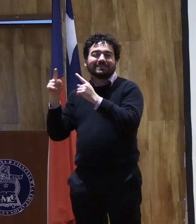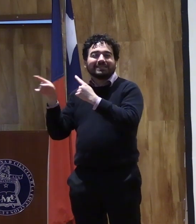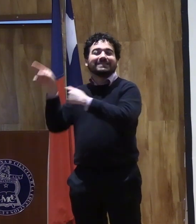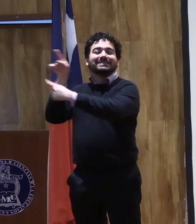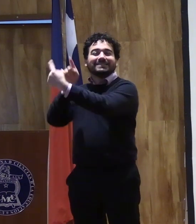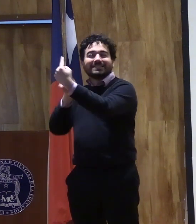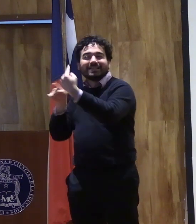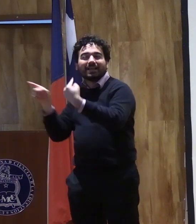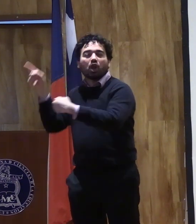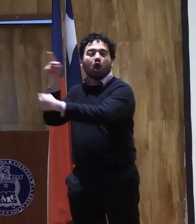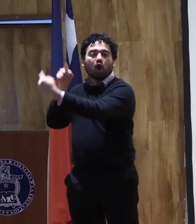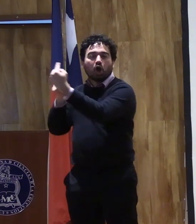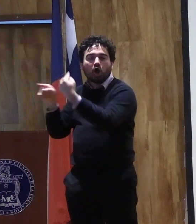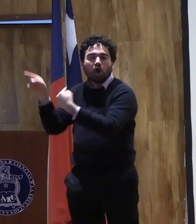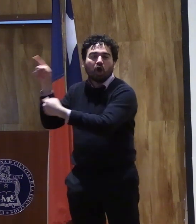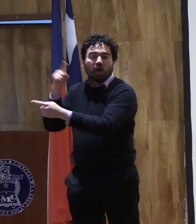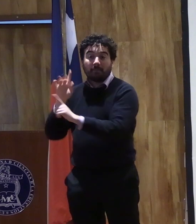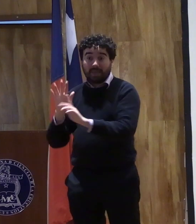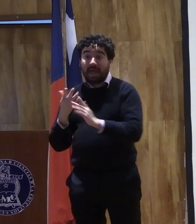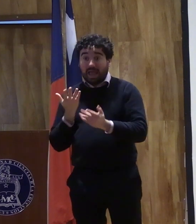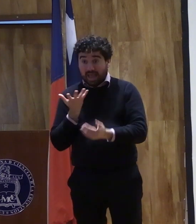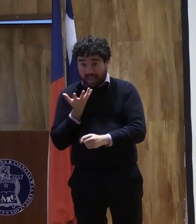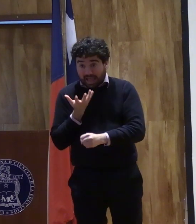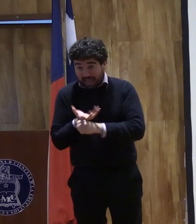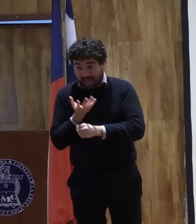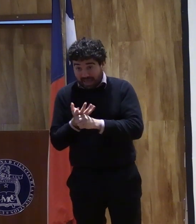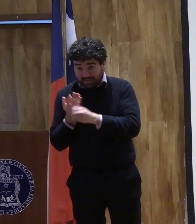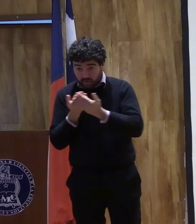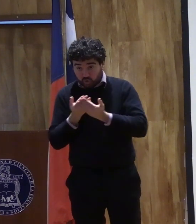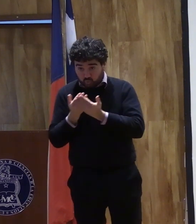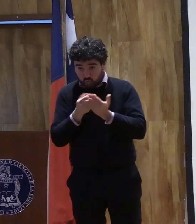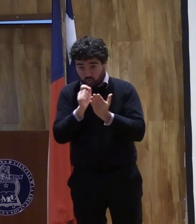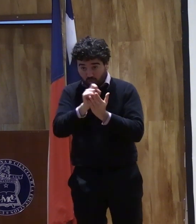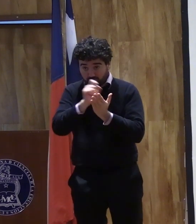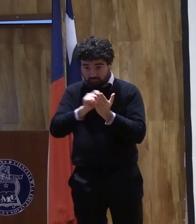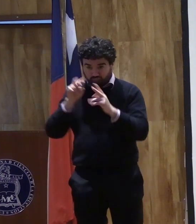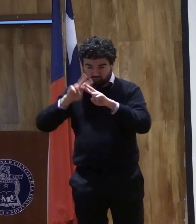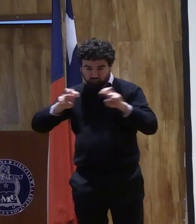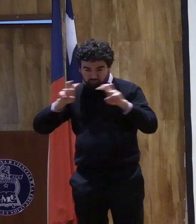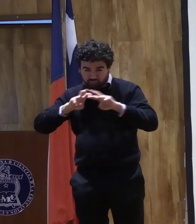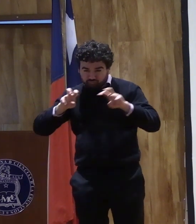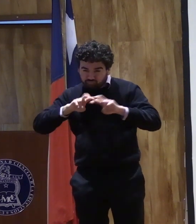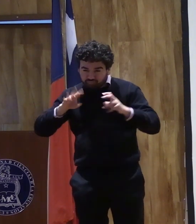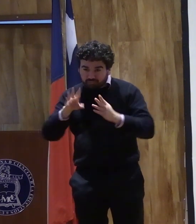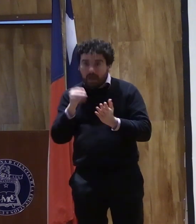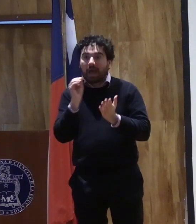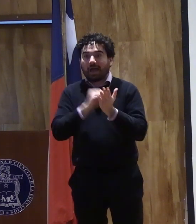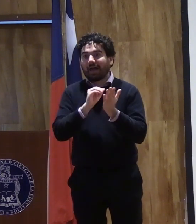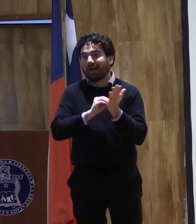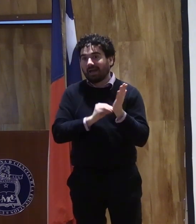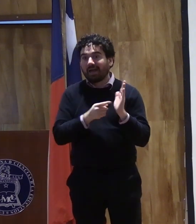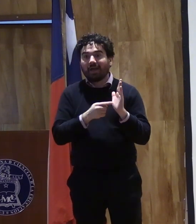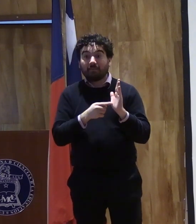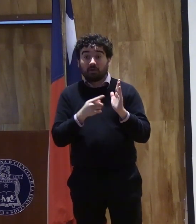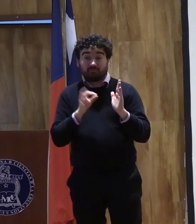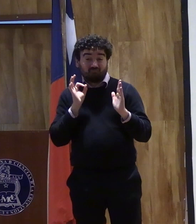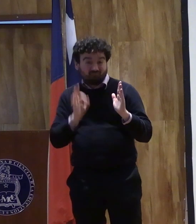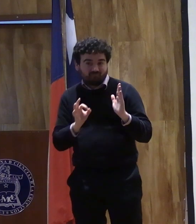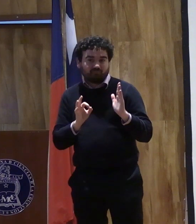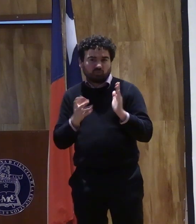hay un estudio que no es muy concluyente. Yo en un momento me lo compré, pero después parece que voy a tener que venderlo.